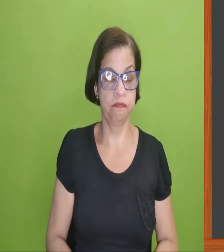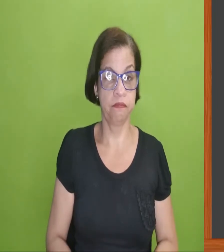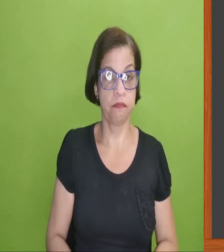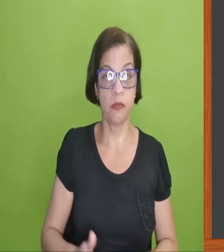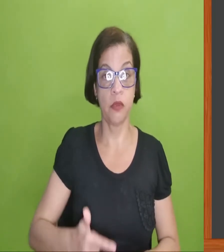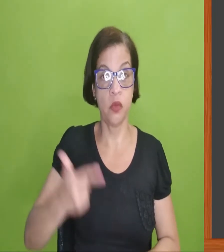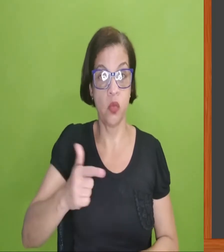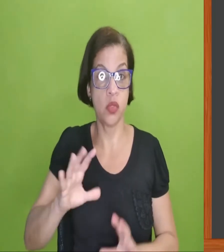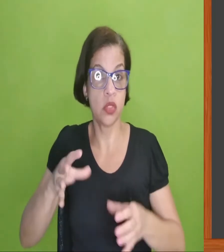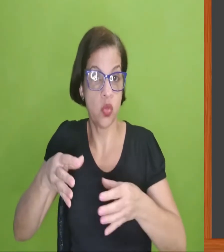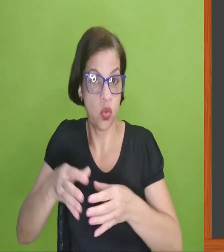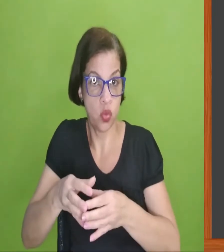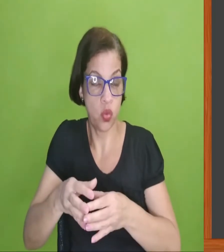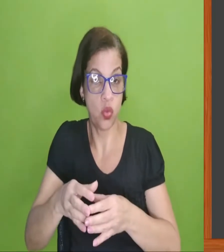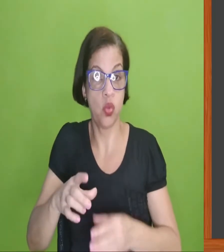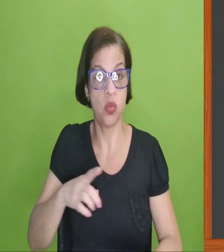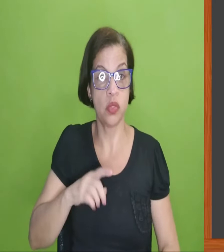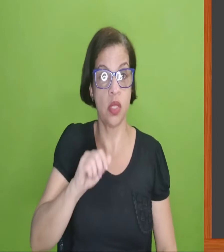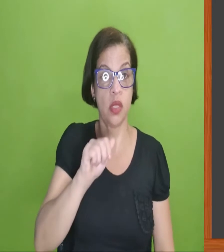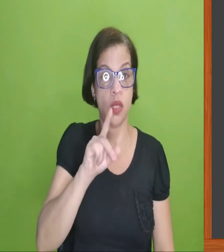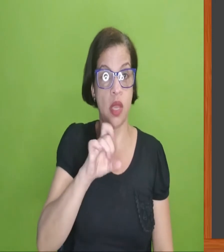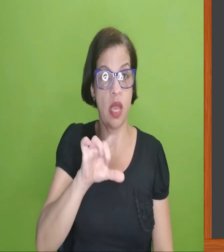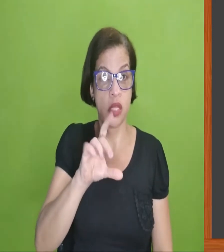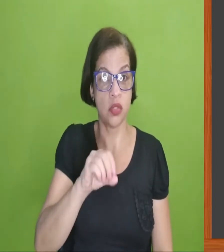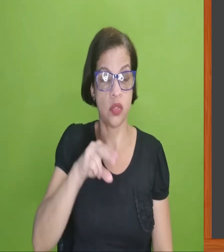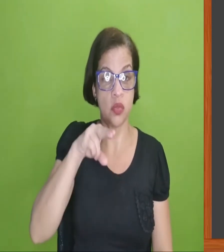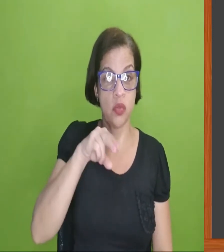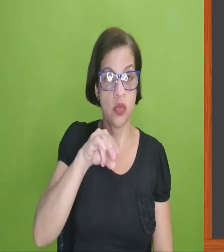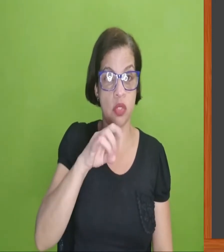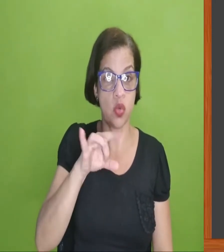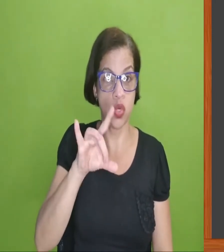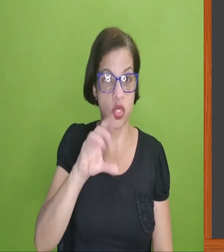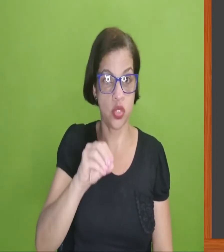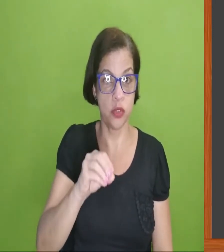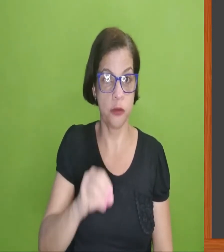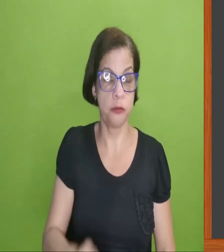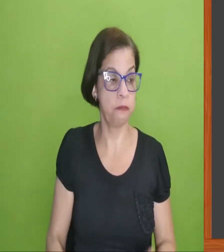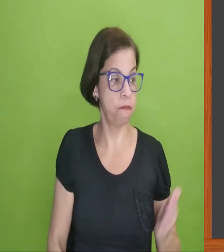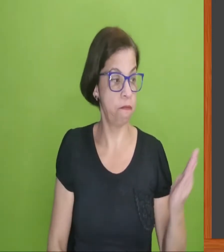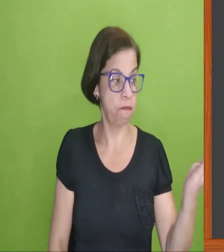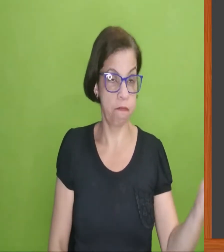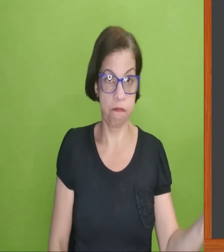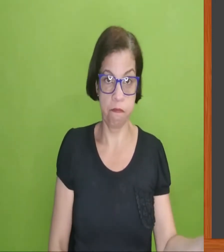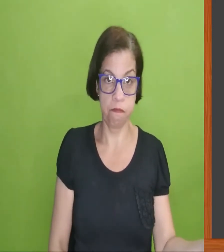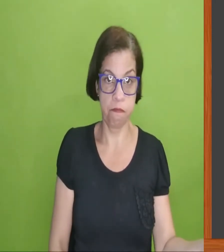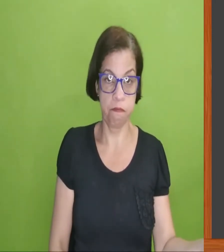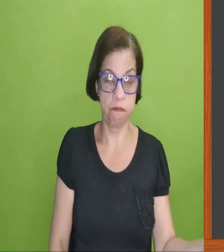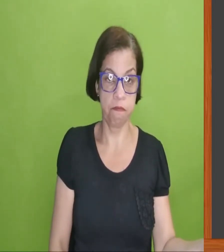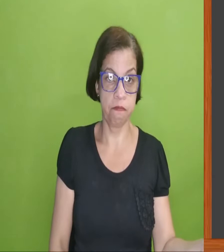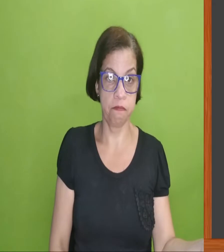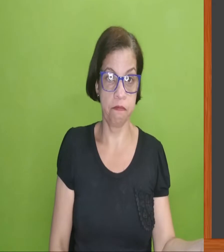No segundo grupo, encontramos o ácido nicotínico, uma vitamina que inibe a atividade da lipase tecidual